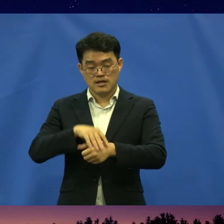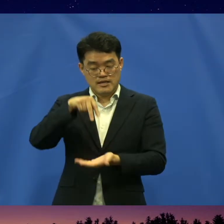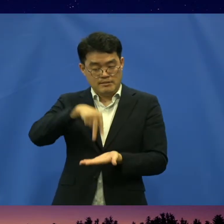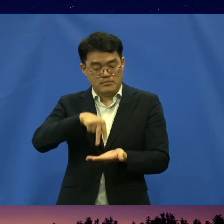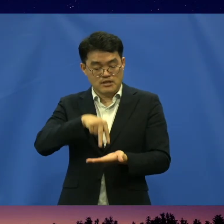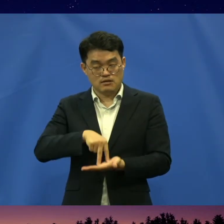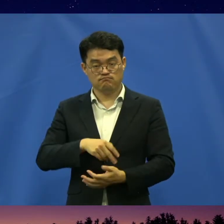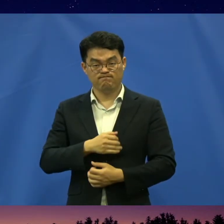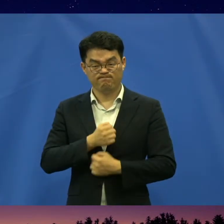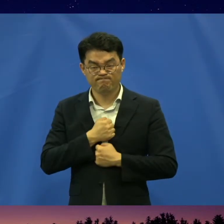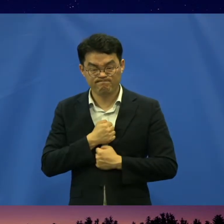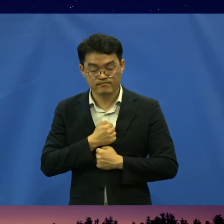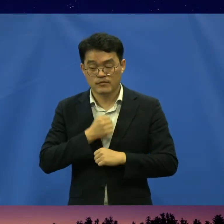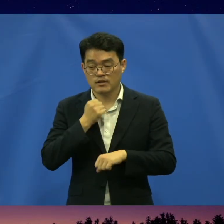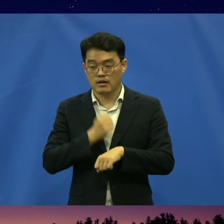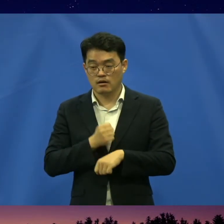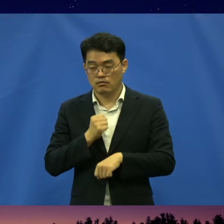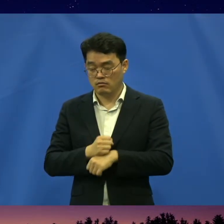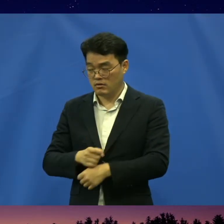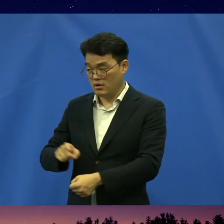우리의 목표를 잃어버리지 말고